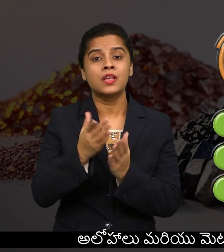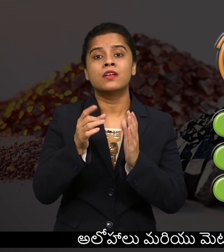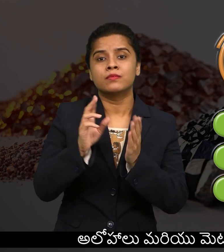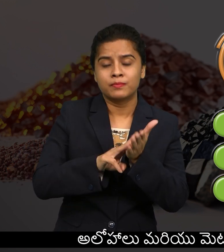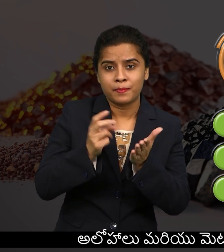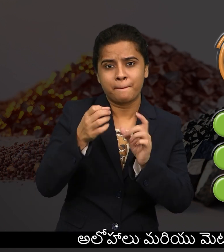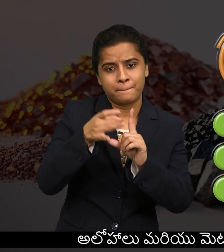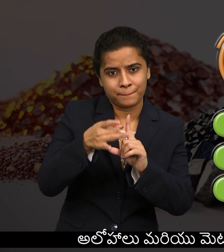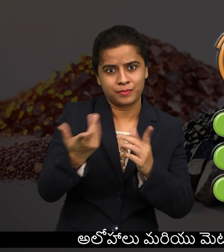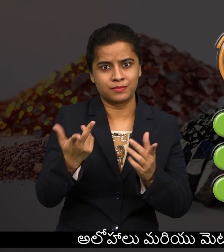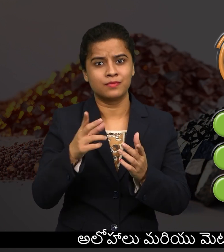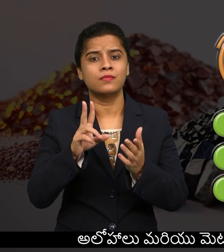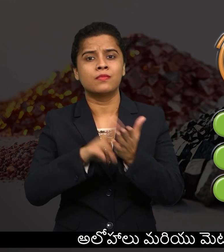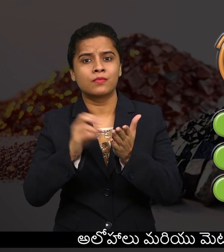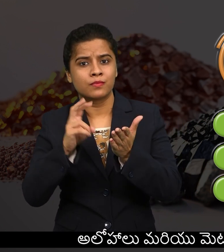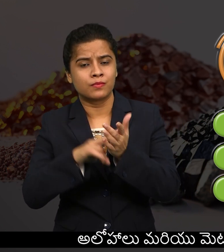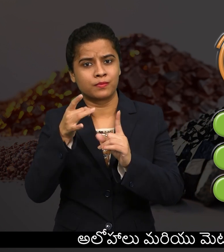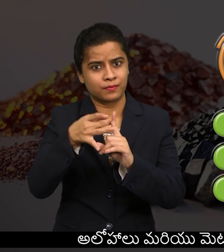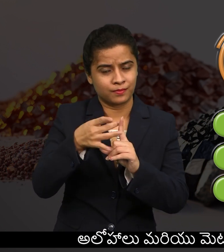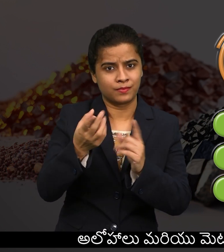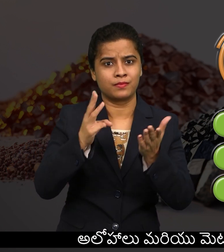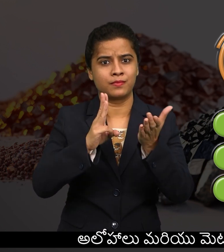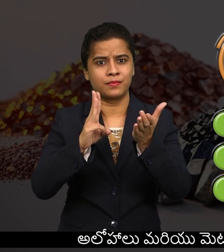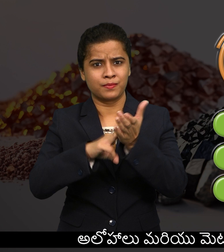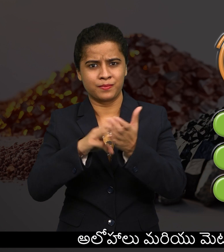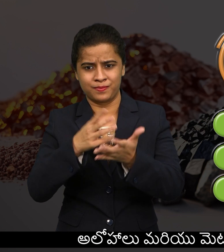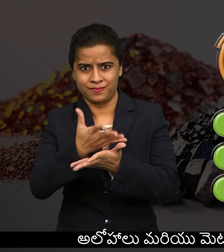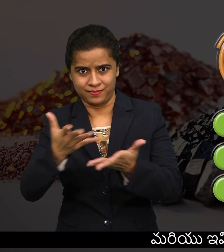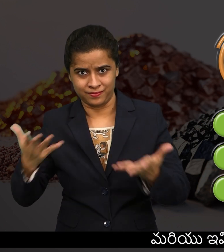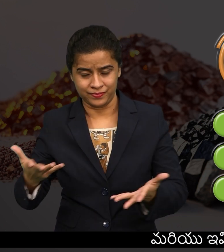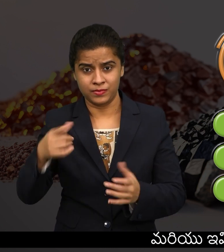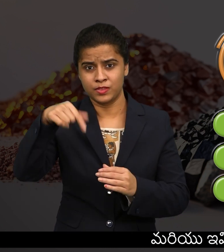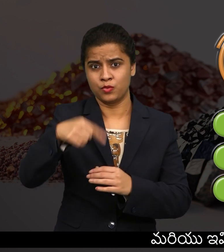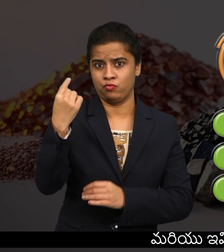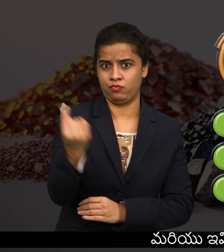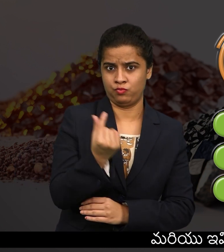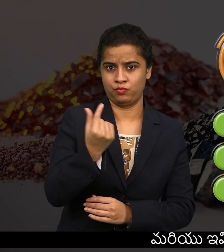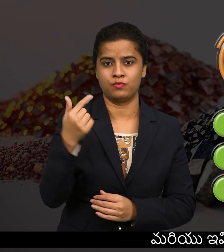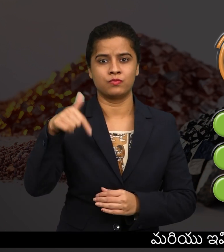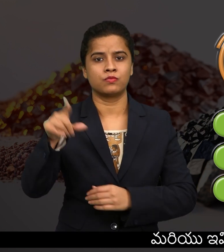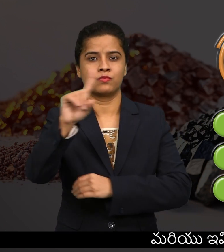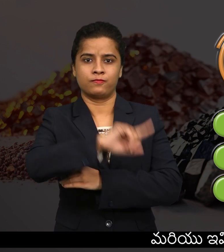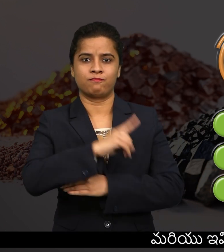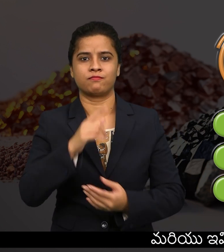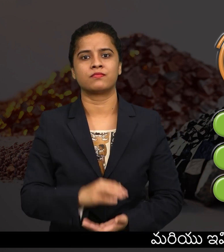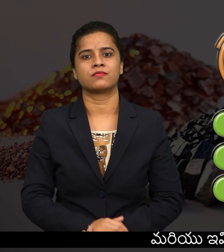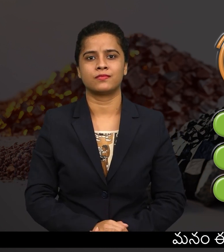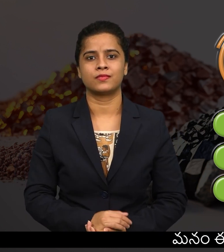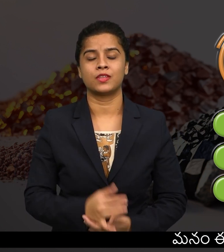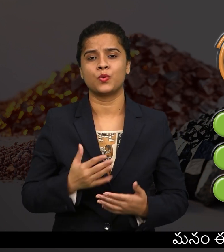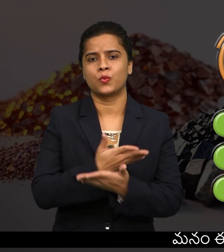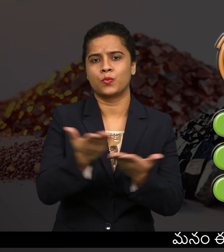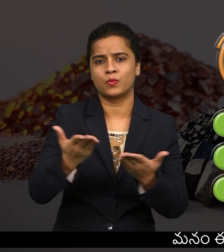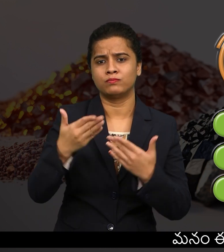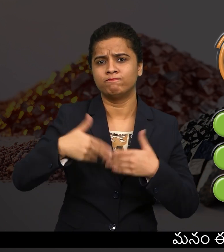అలోహాలు మరియు మెటలాయిడ్స్ రకాలుగా వర్గీకరించబడ్డాయి మరియు ఇవి నేటికి వాడుకలో ఉన్నాయి.